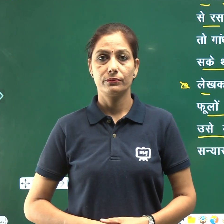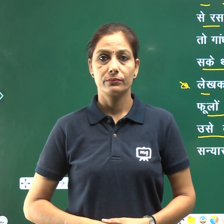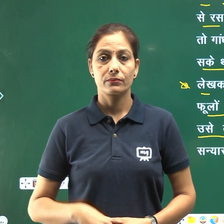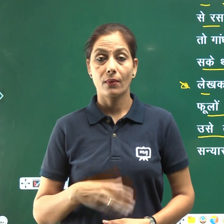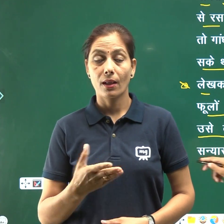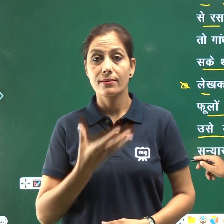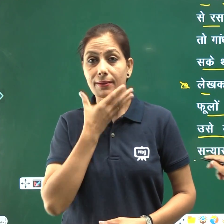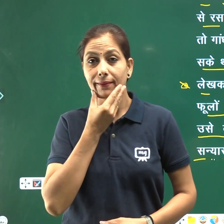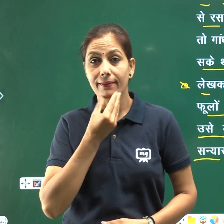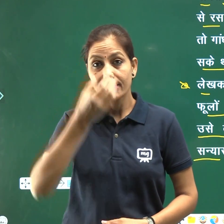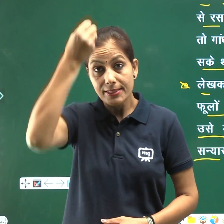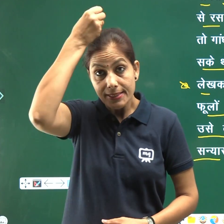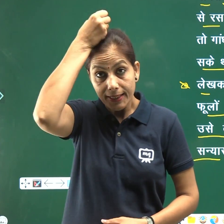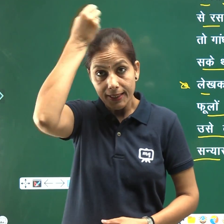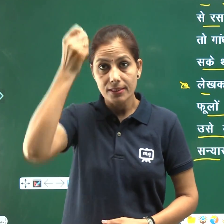ऐसे सन्यासी